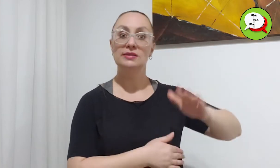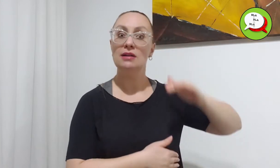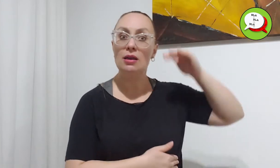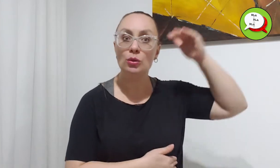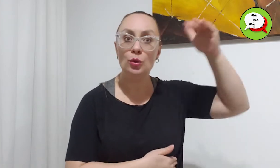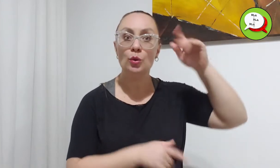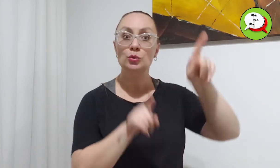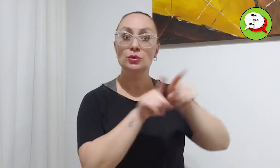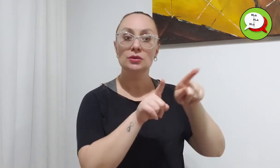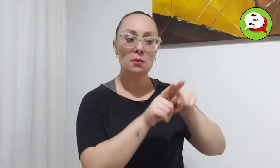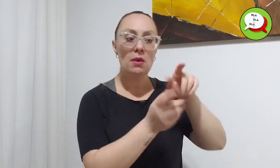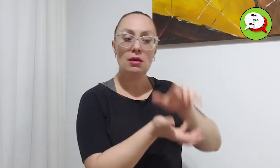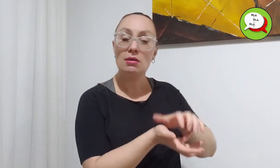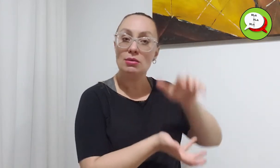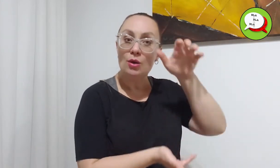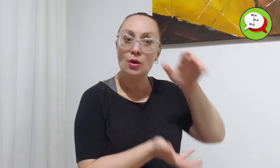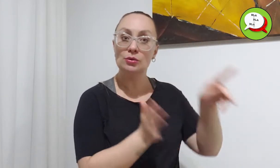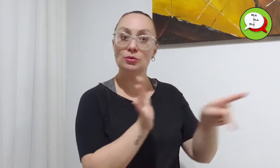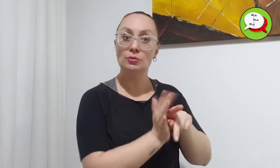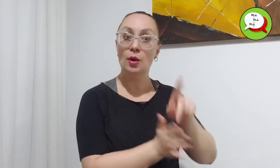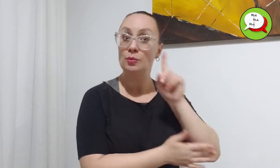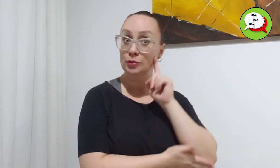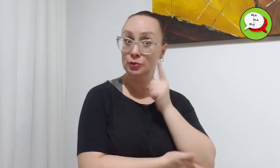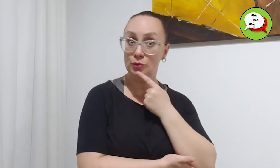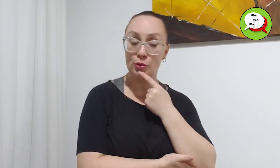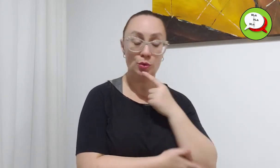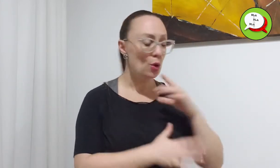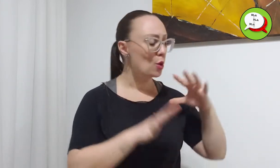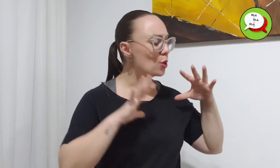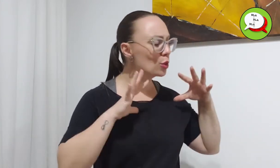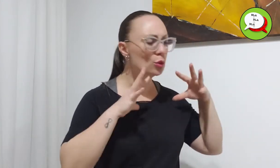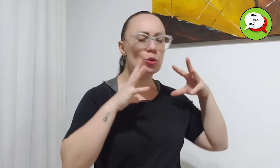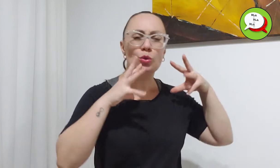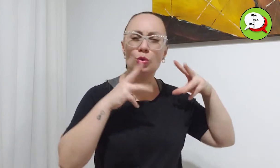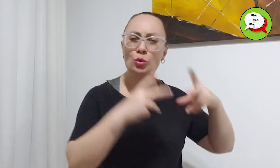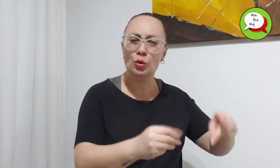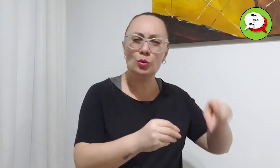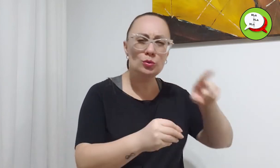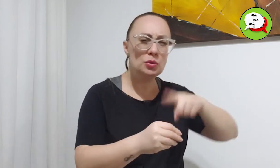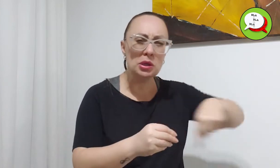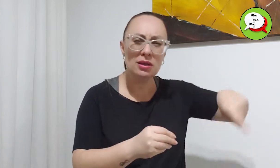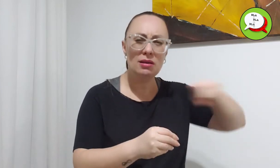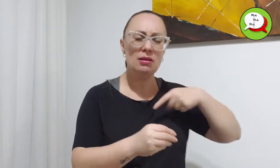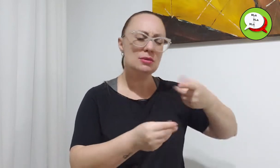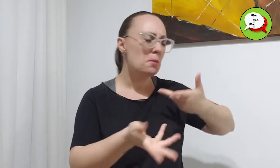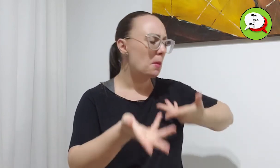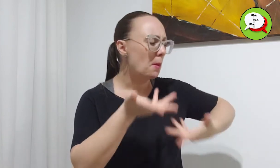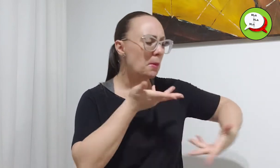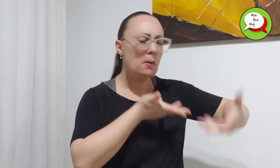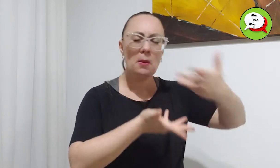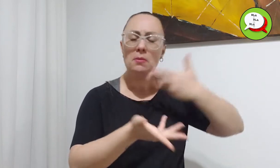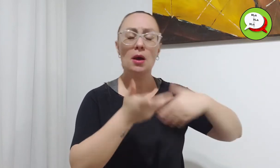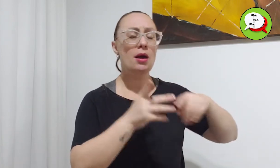jovens, adultos e idosos surdos. Todo esse material e